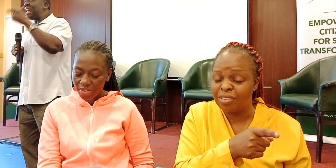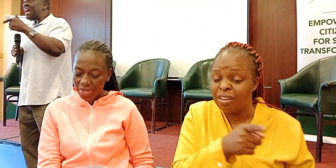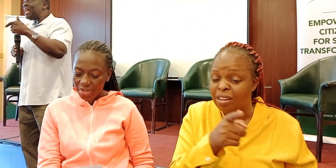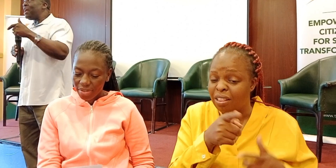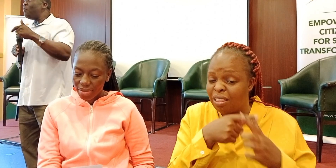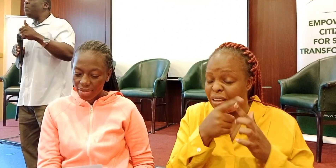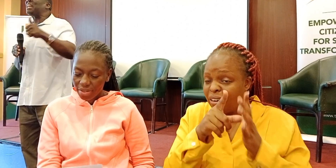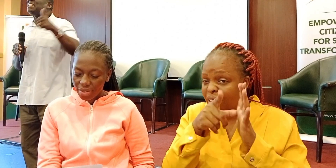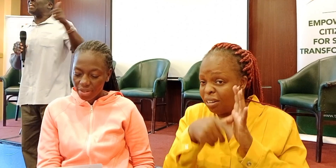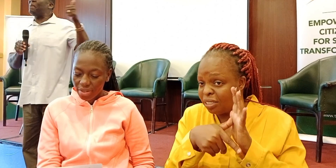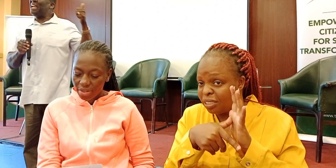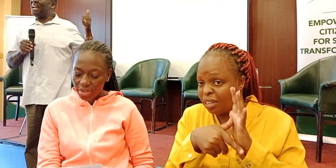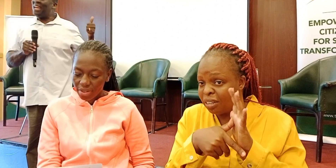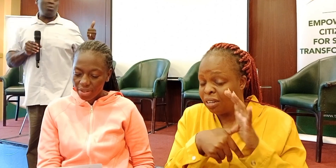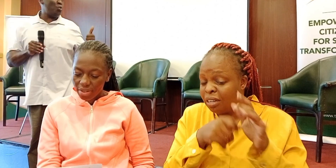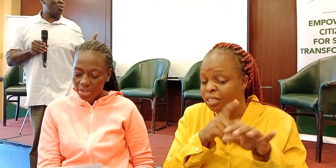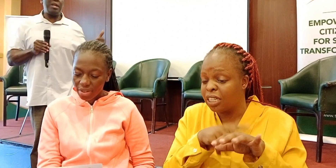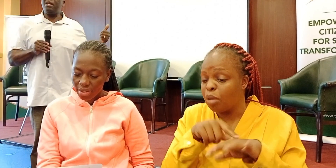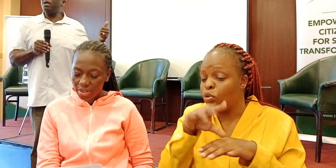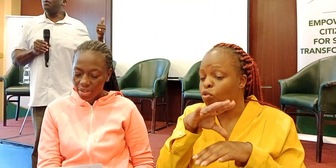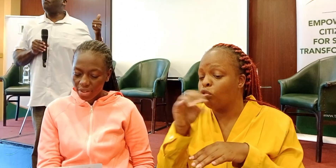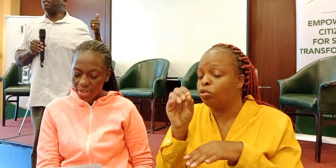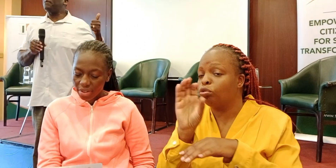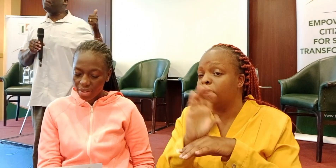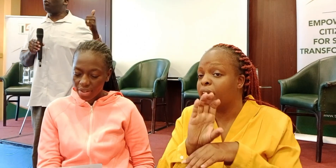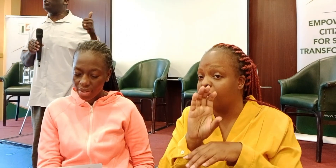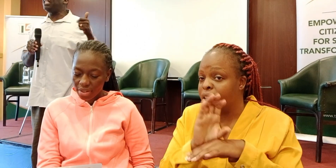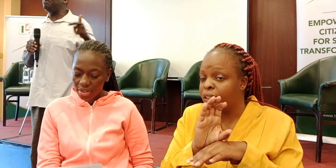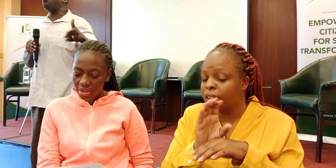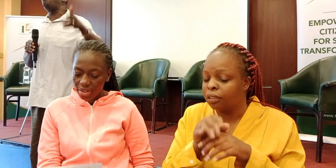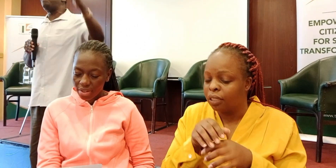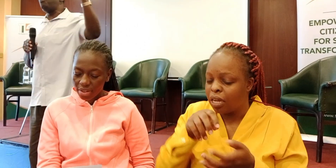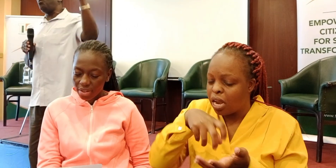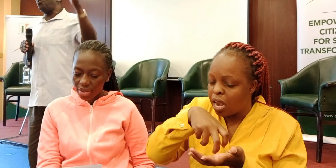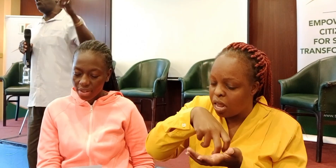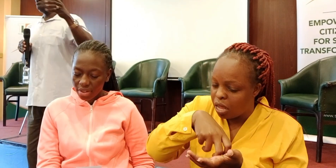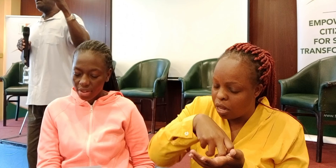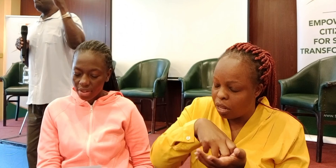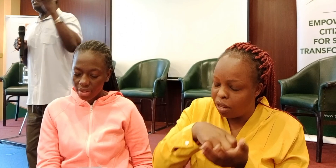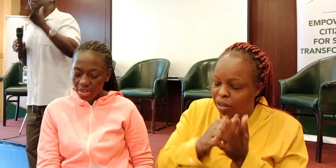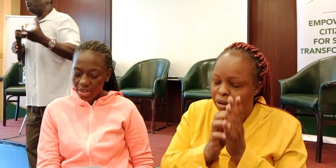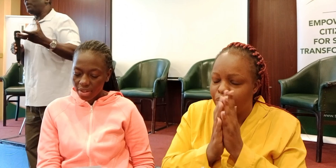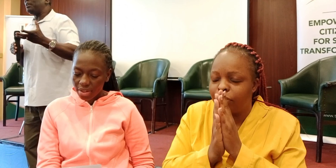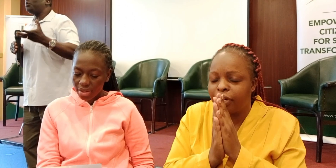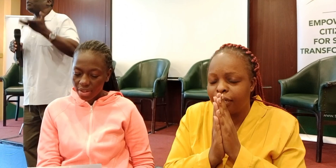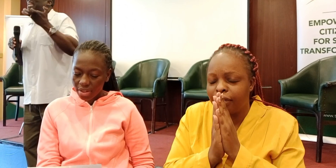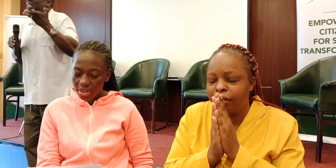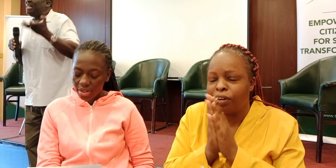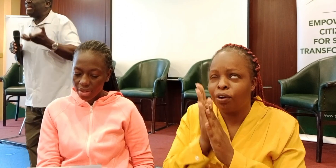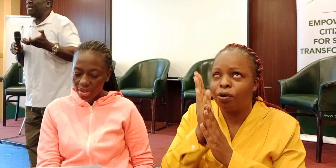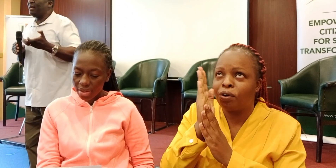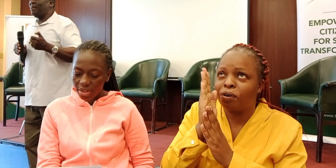Alafu baadaye mwenda katika mahekalu, mwenda piga magoti, jamani, kumwomba Mungu, Mwenyezi Mungu